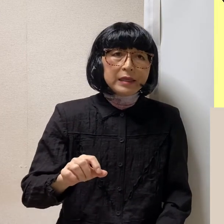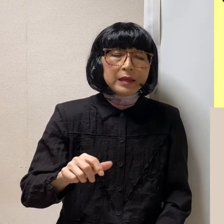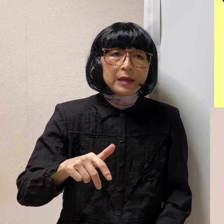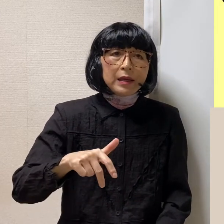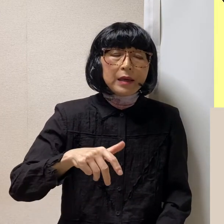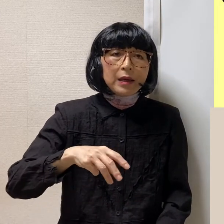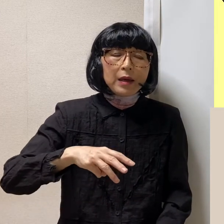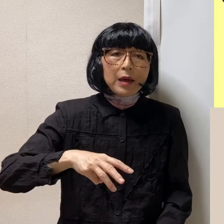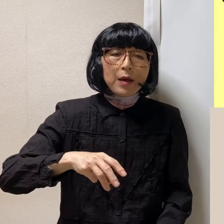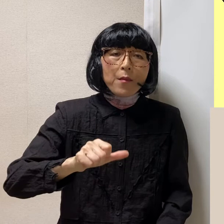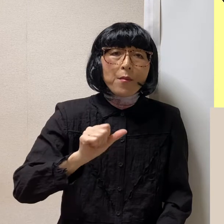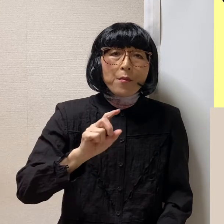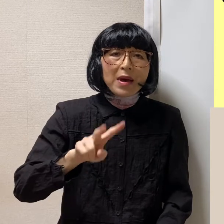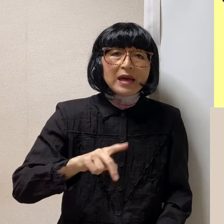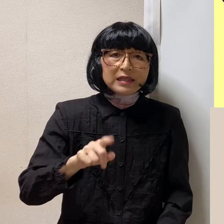He married Amy.